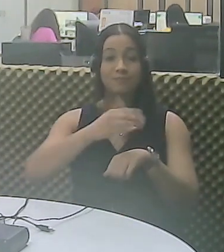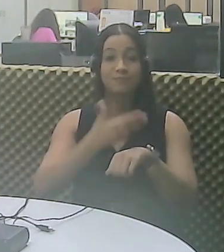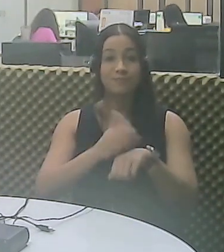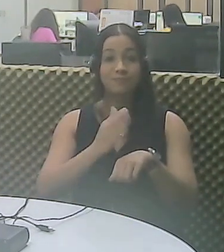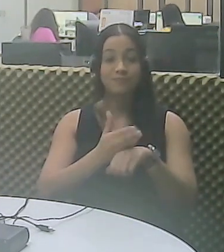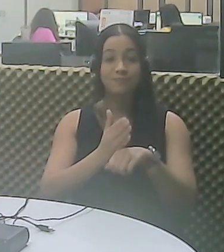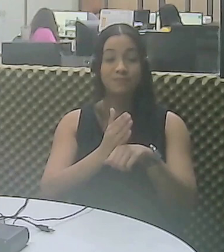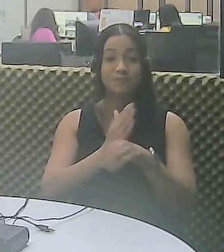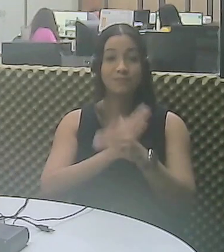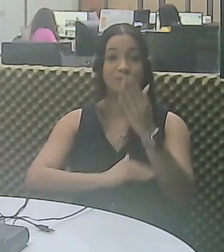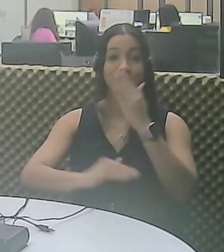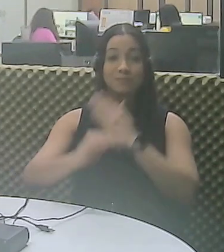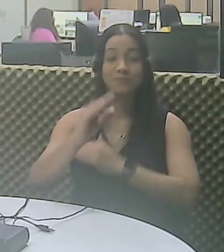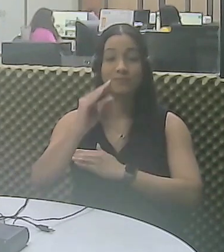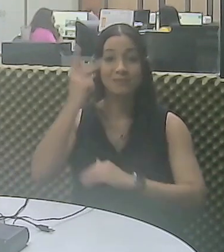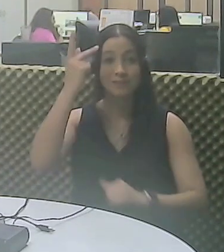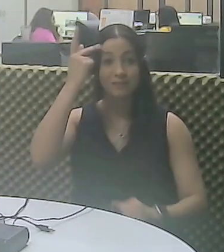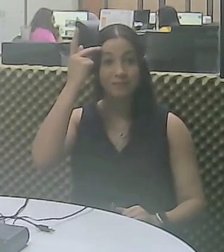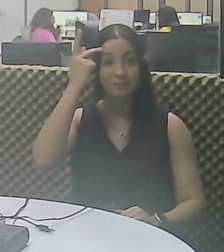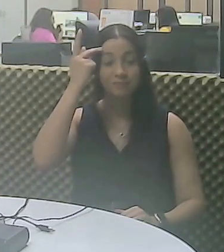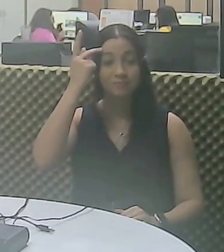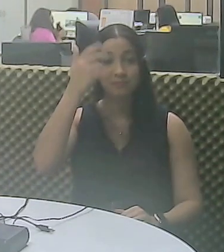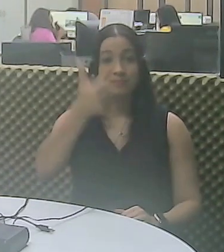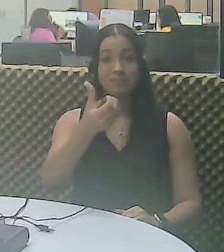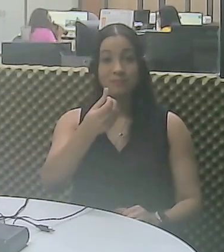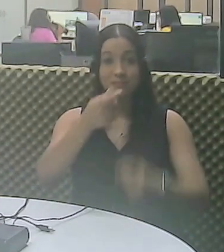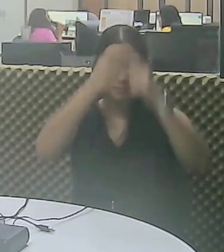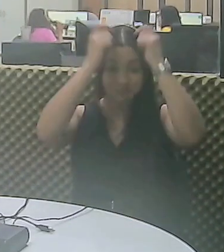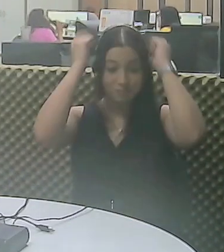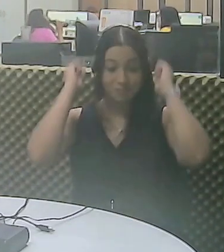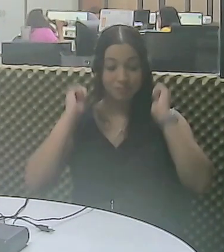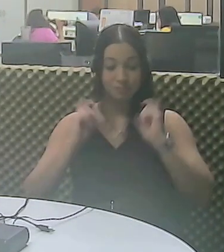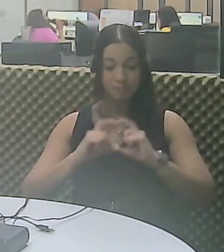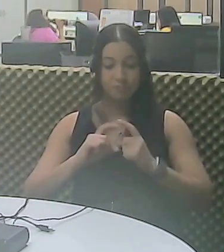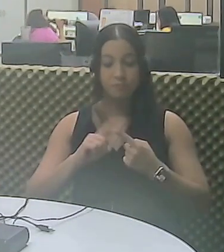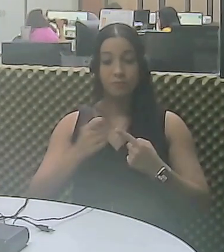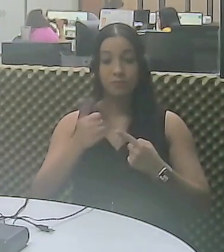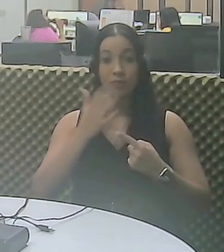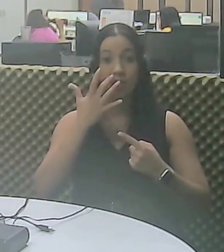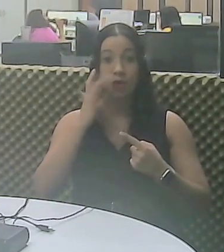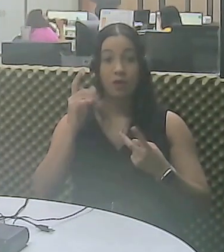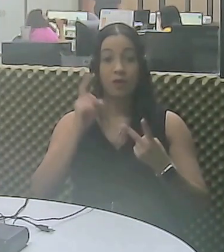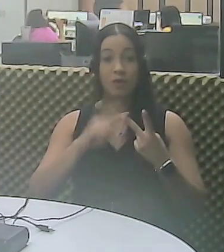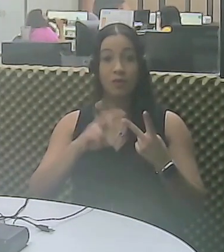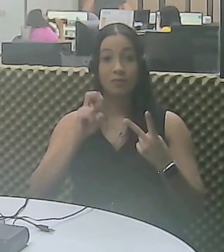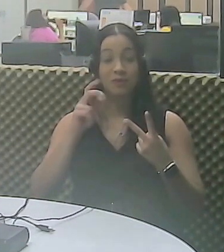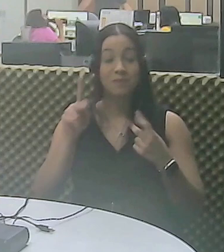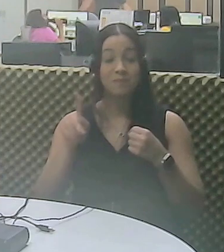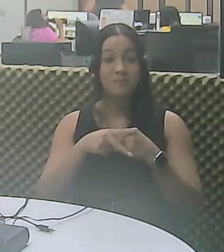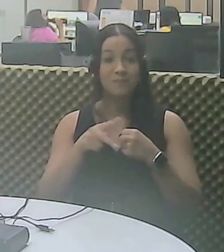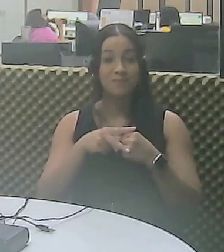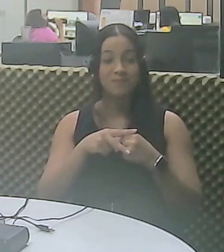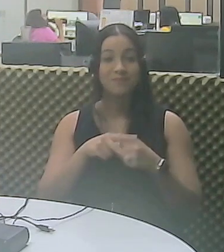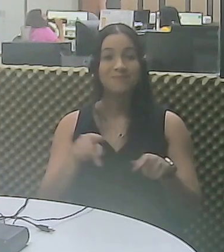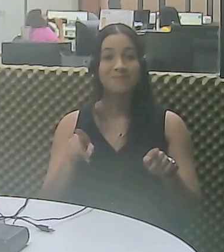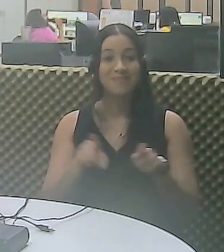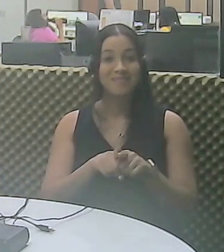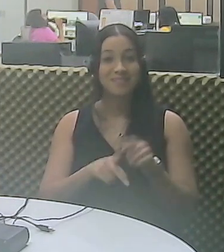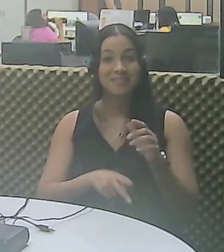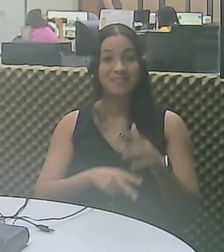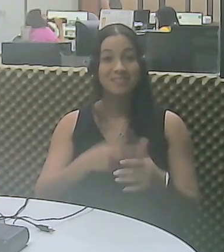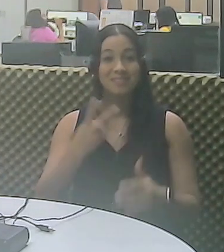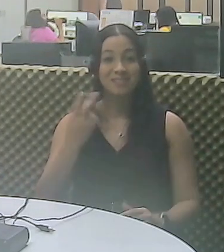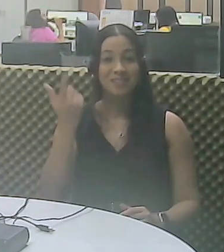Paralímpico, em São Paulo, ao conquistar 16 medalhas, 11 de ouro, e 5 de prata, além de ter ficado na